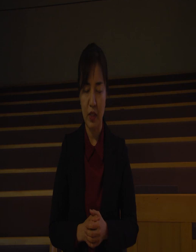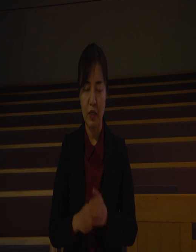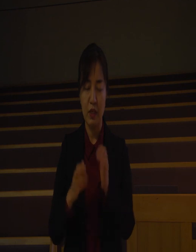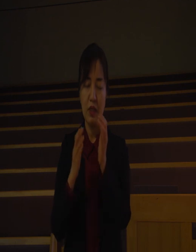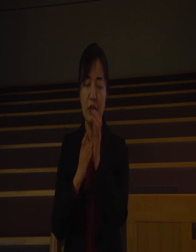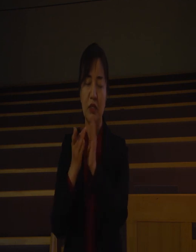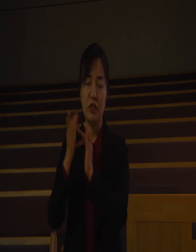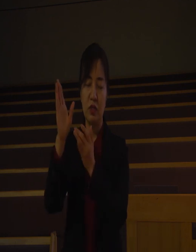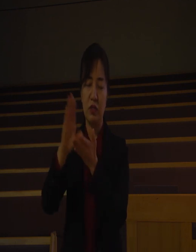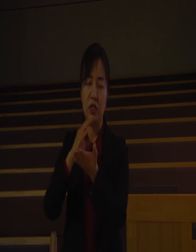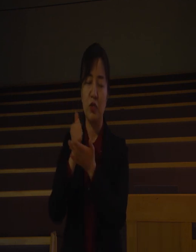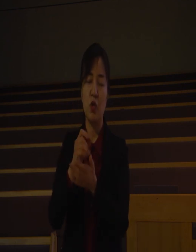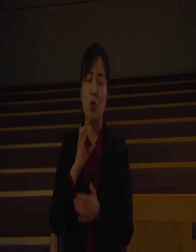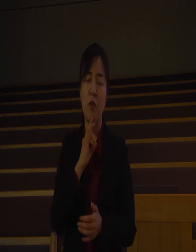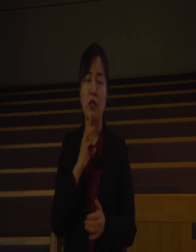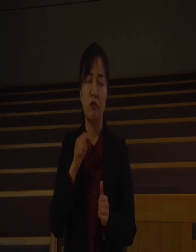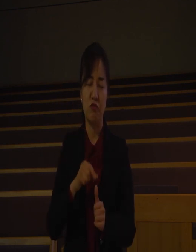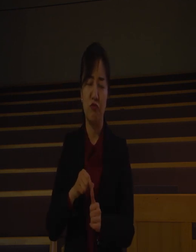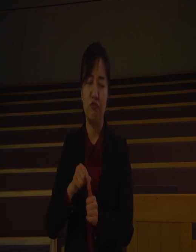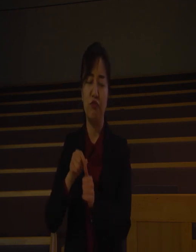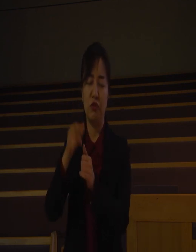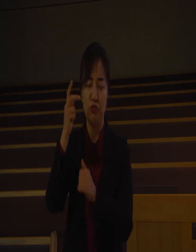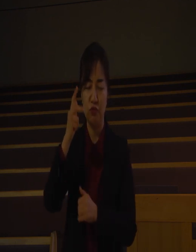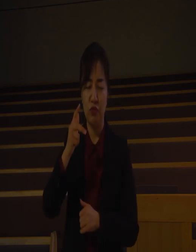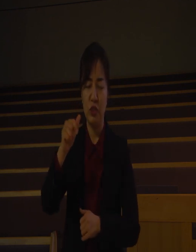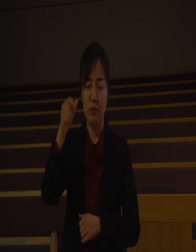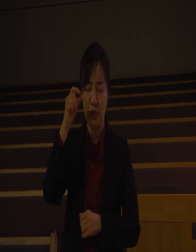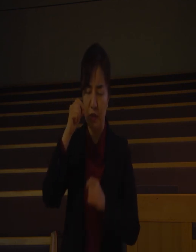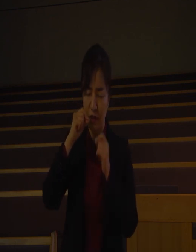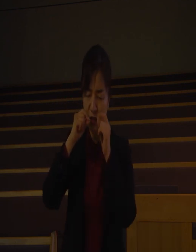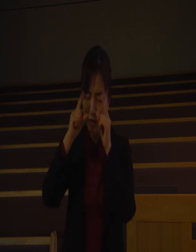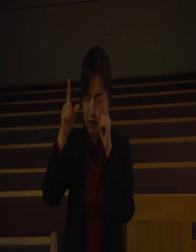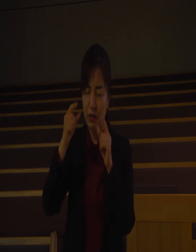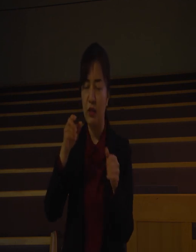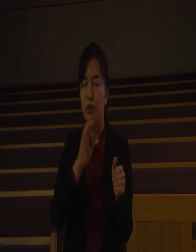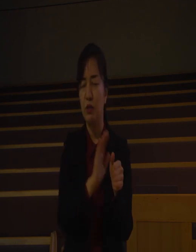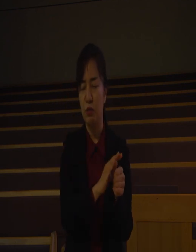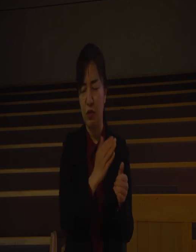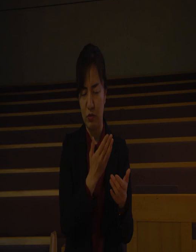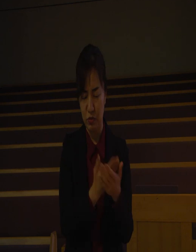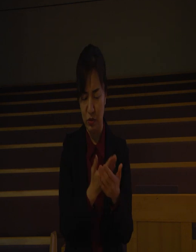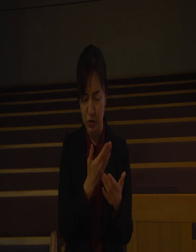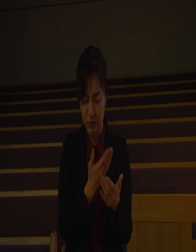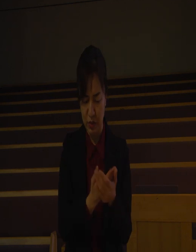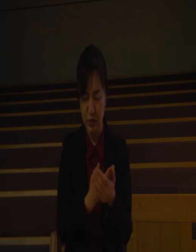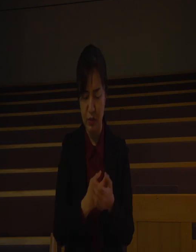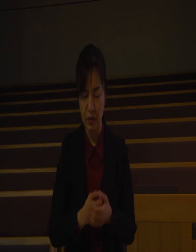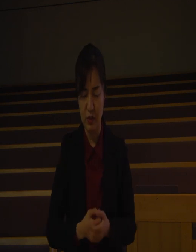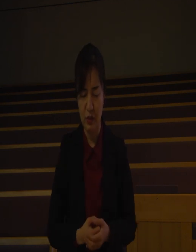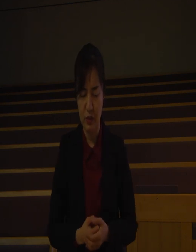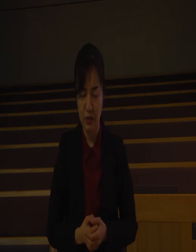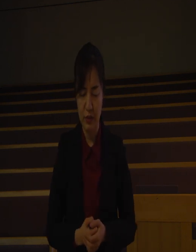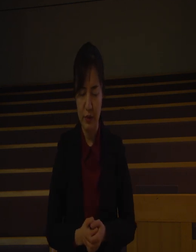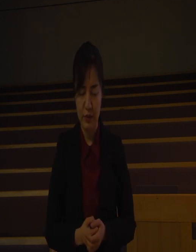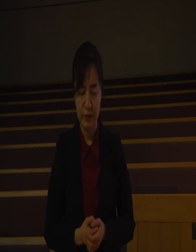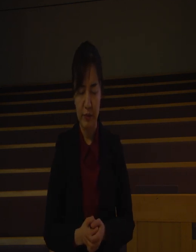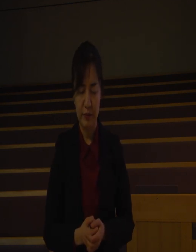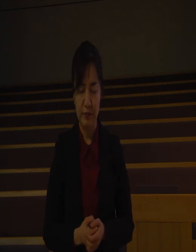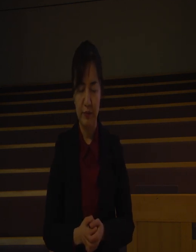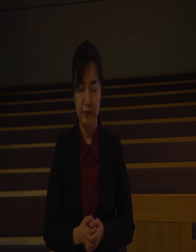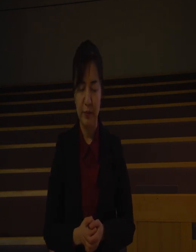주옵소서. 지금은 구원의 날이요, 지금은 구원받을 때임을 저들이 깨닫게 하여 주옵소서. 이 코로나19로